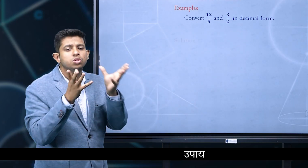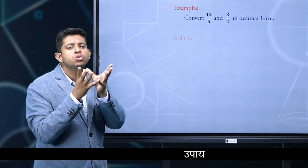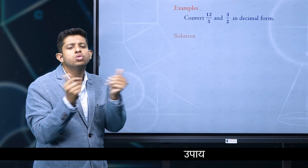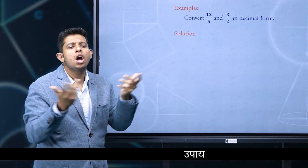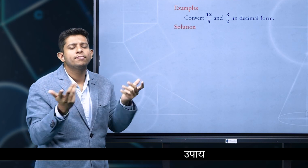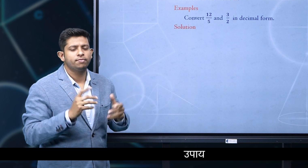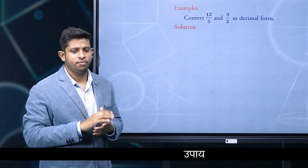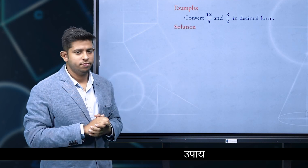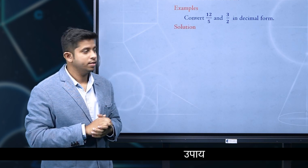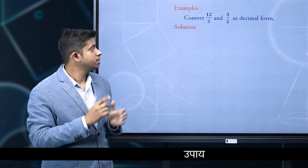उपाय: